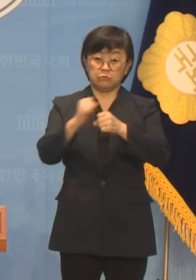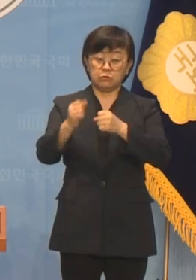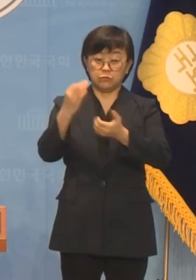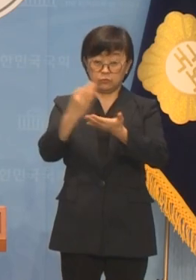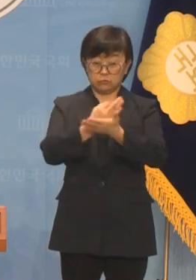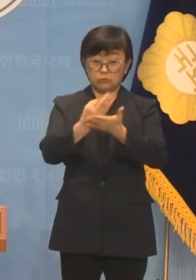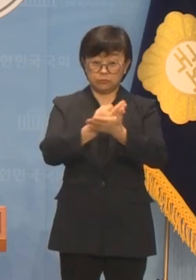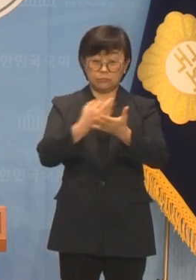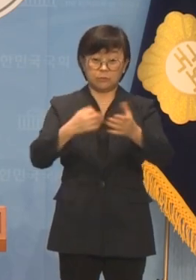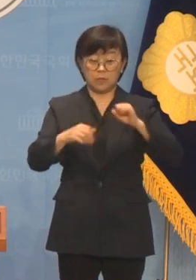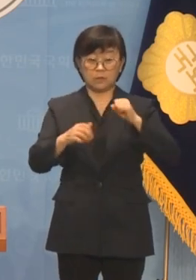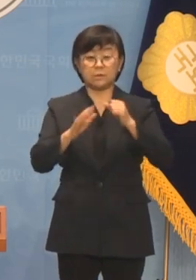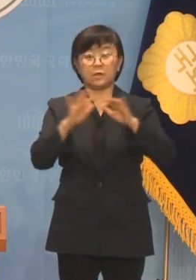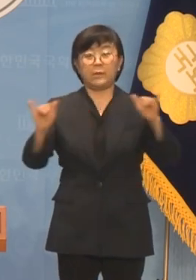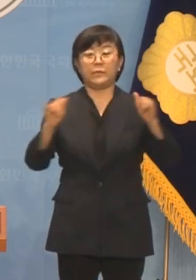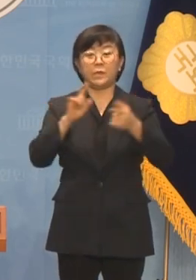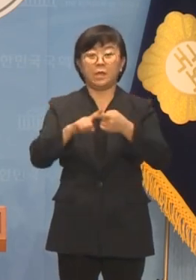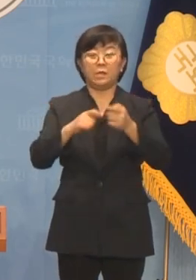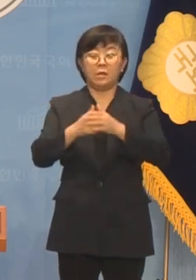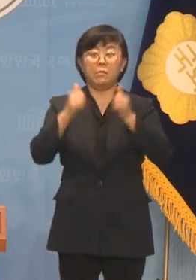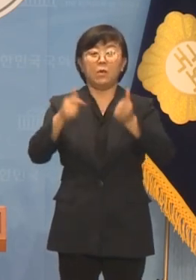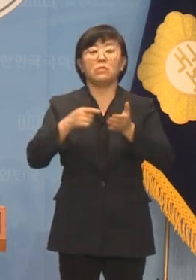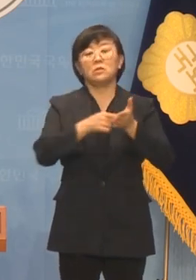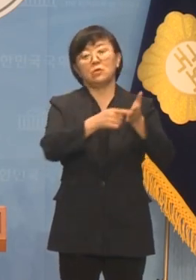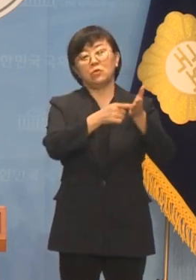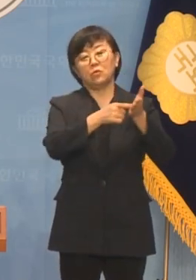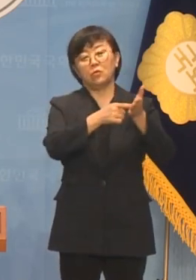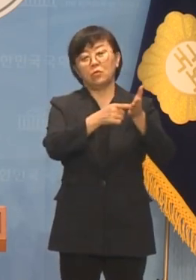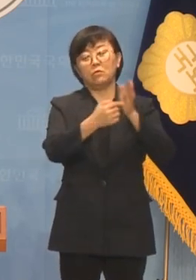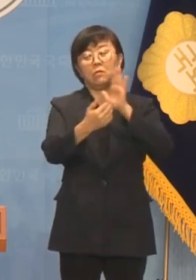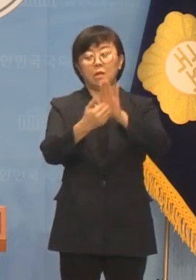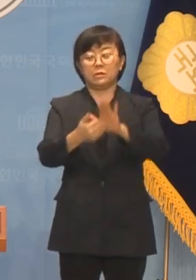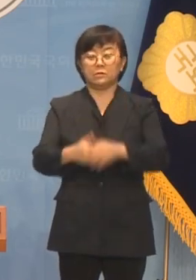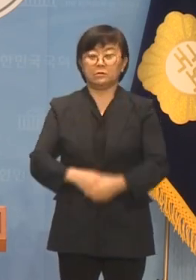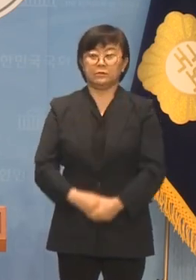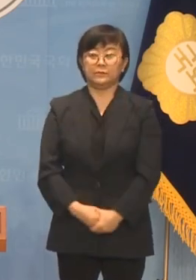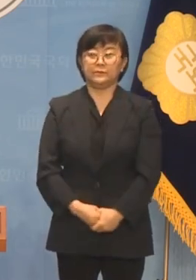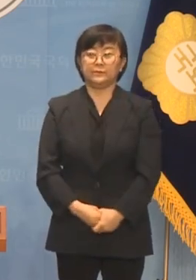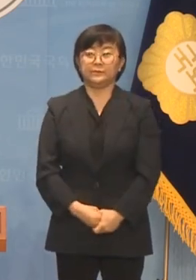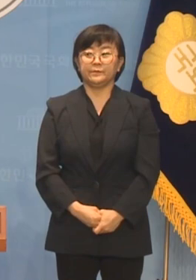주가 조작으로 수익을 얻은 쩐주들에 대한 기소마저 막았던 것입니다.